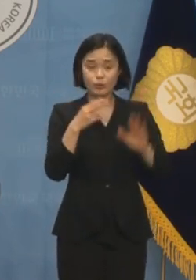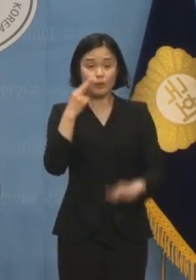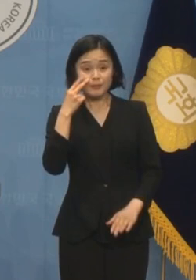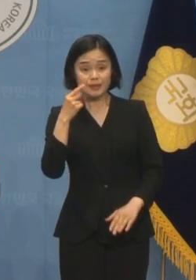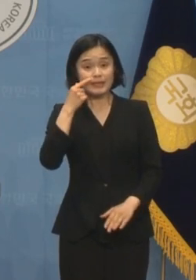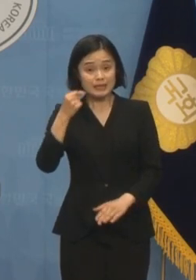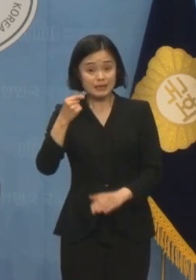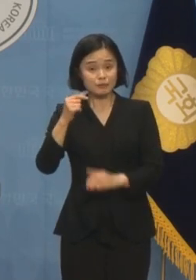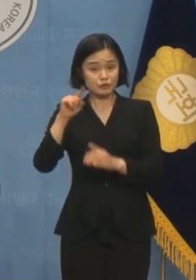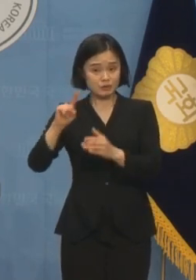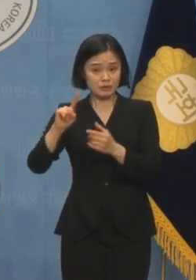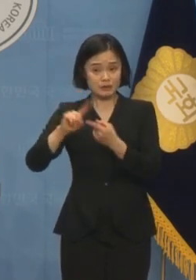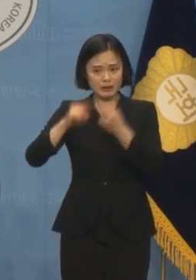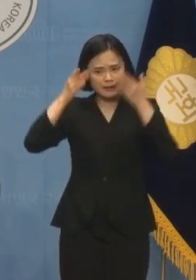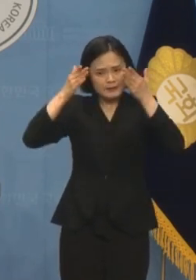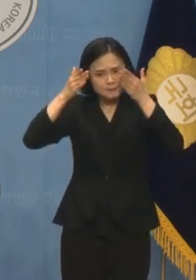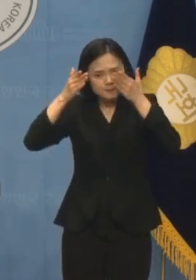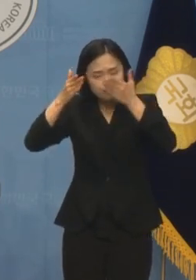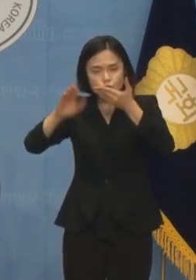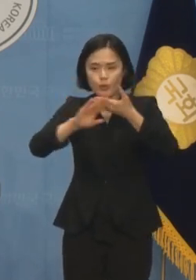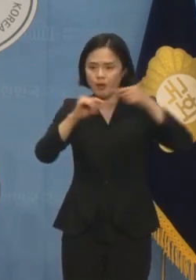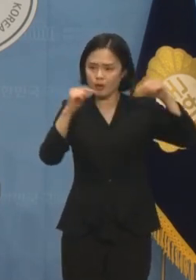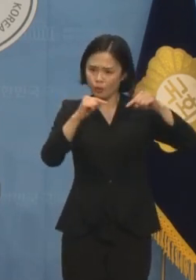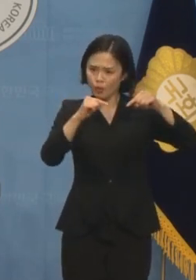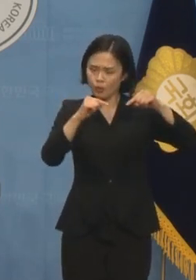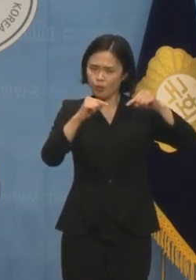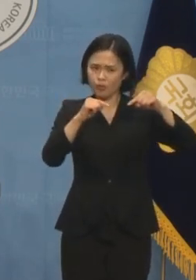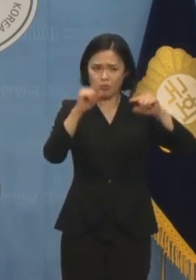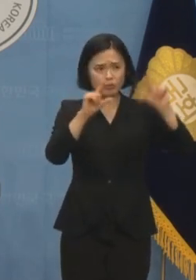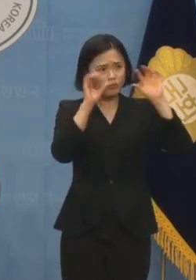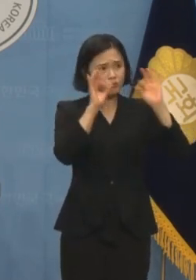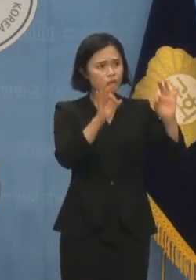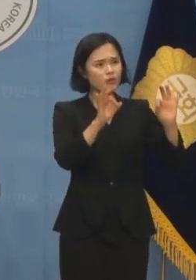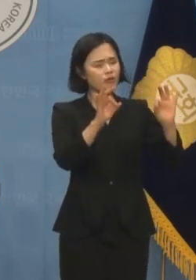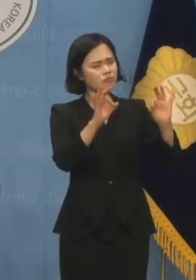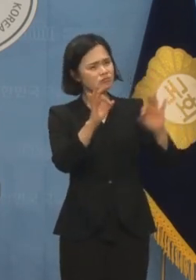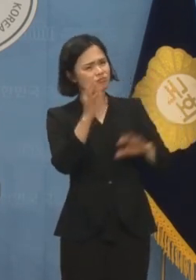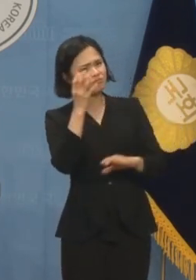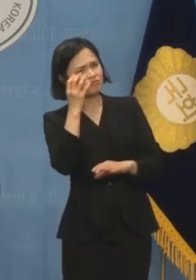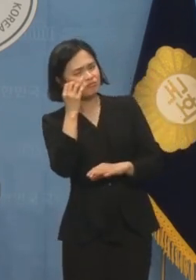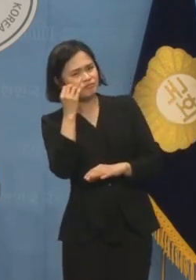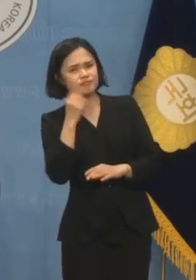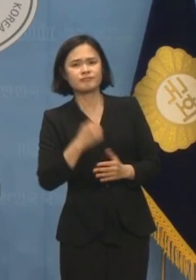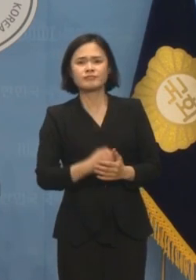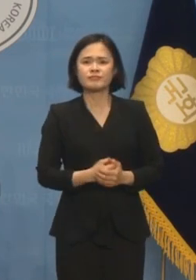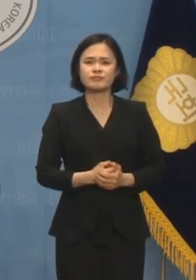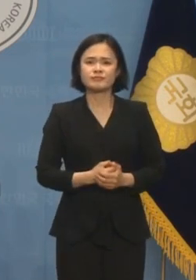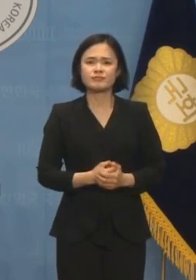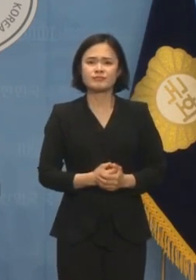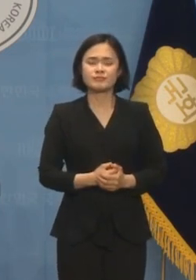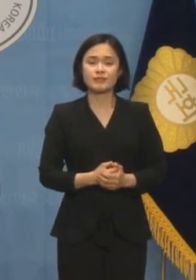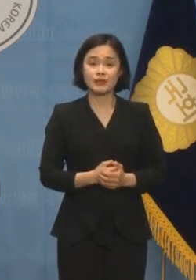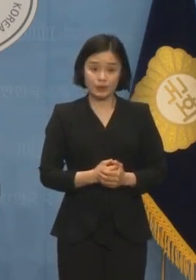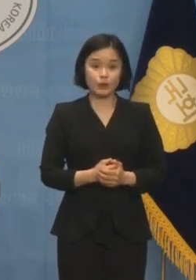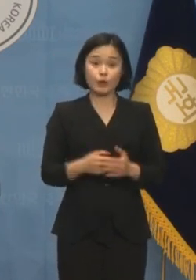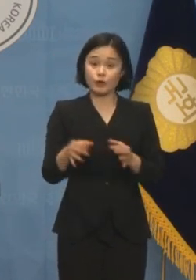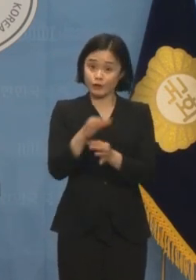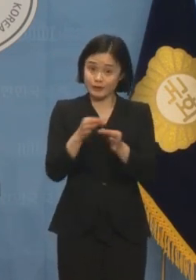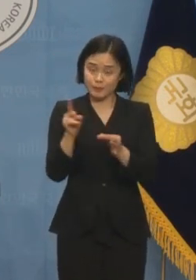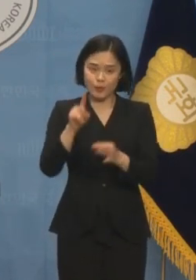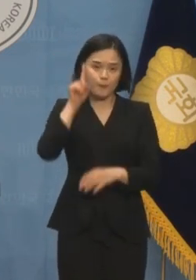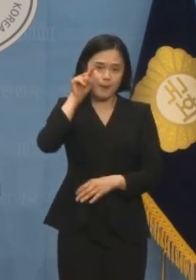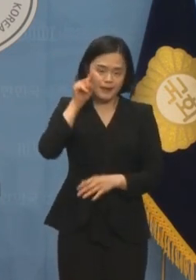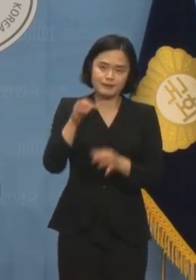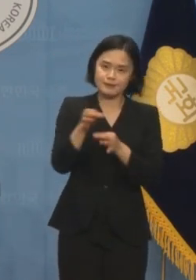질문하고 싶은 국내 언론들은 없었을까요? 경제 분야는 매일경제,